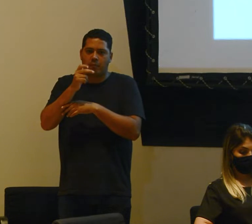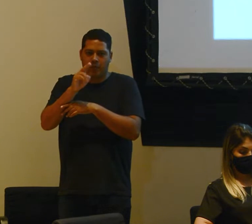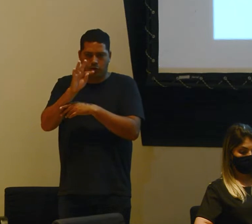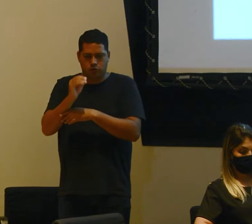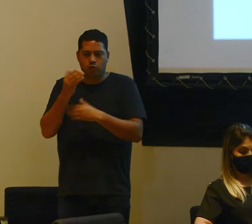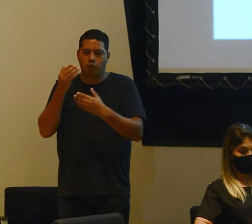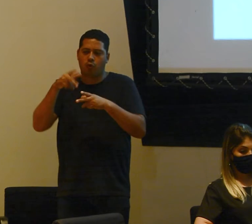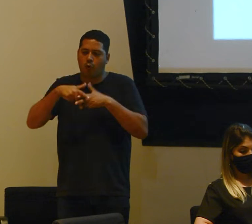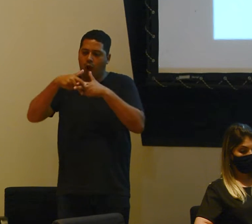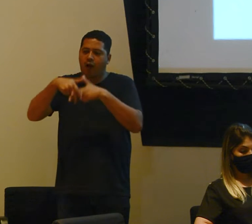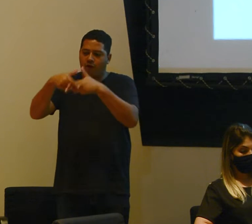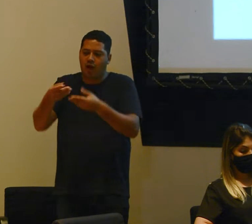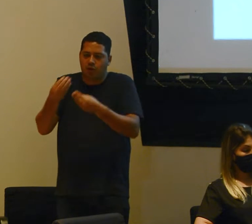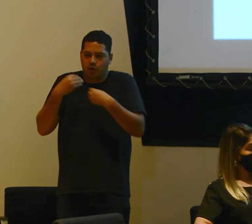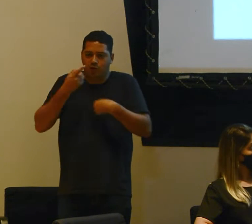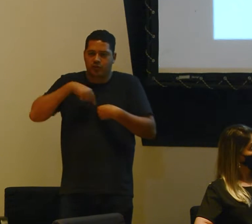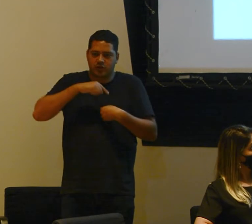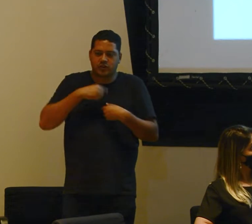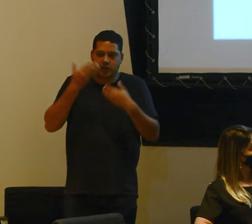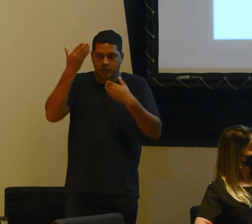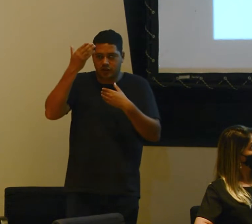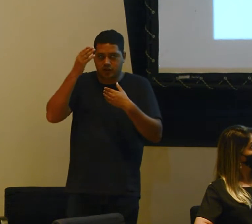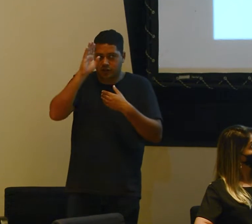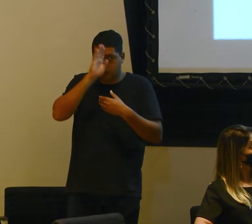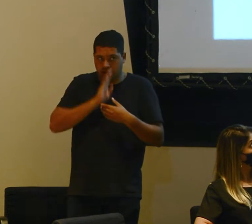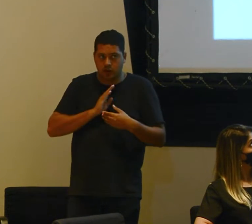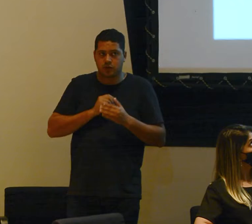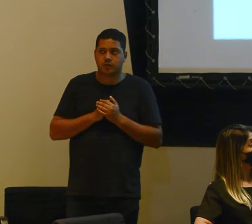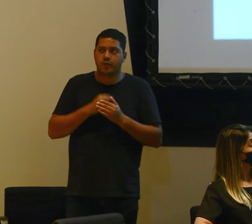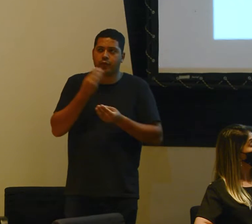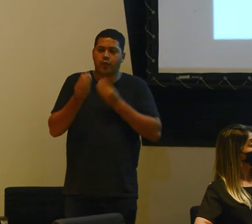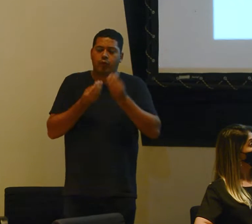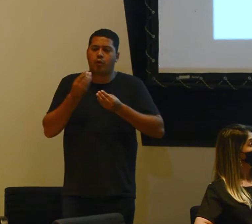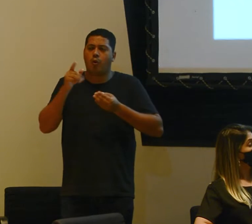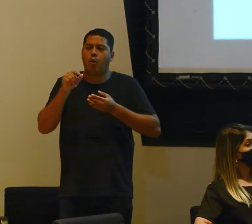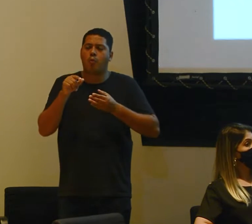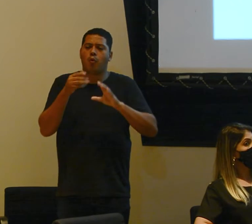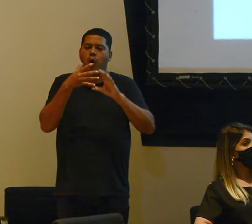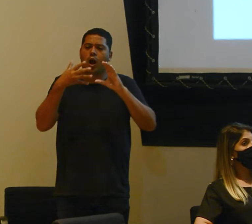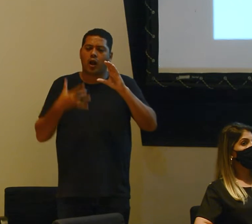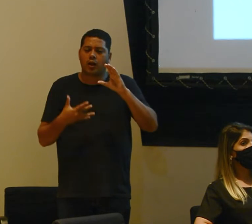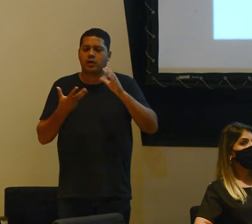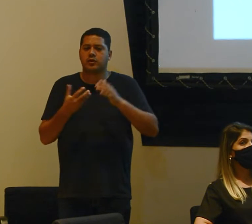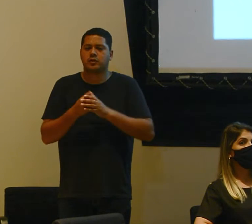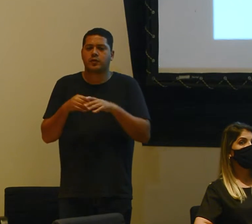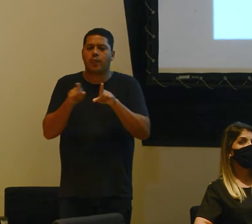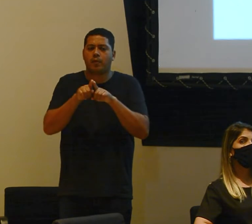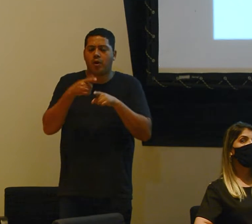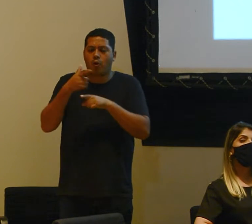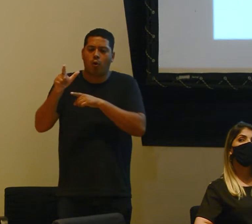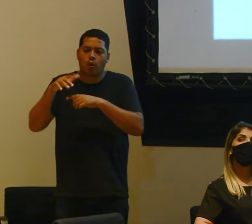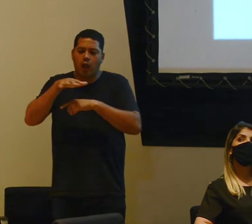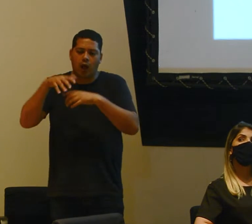graça. Como que são os aspectos cognitivos na ecoterapia? Outra área cerebral é ativada, que a gente